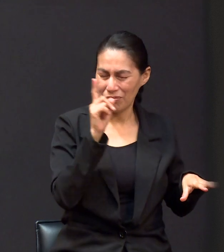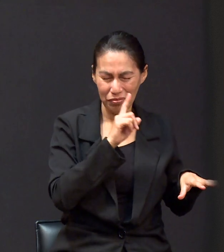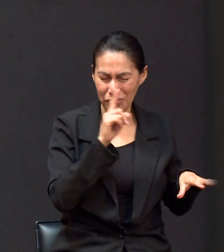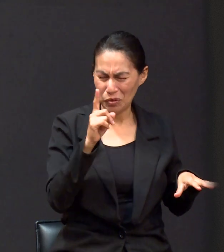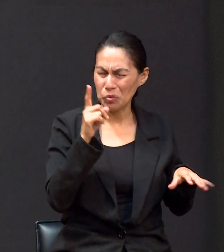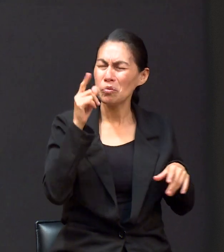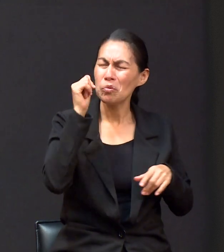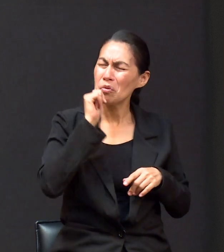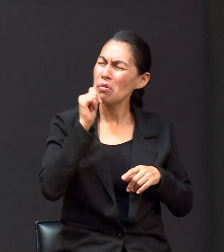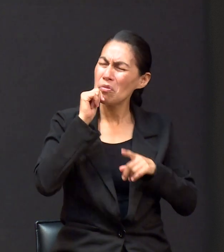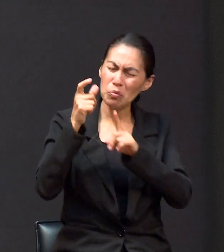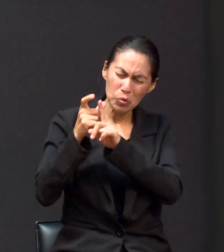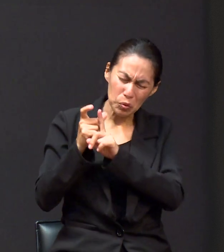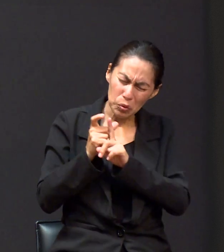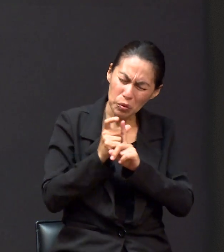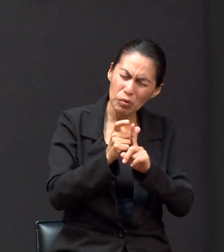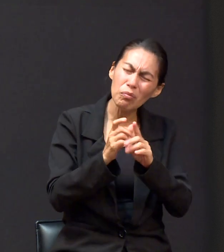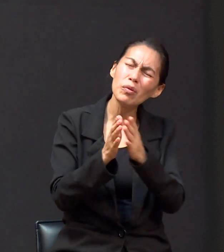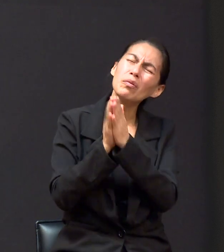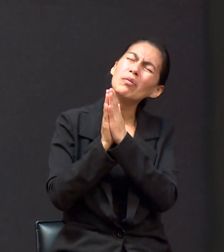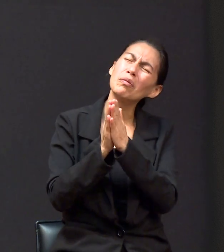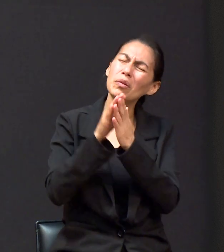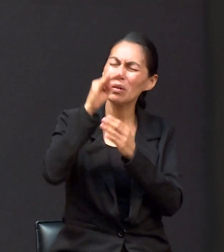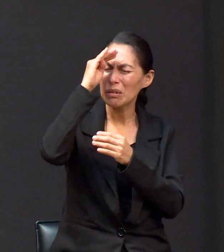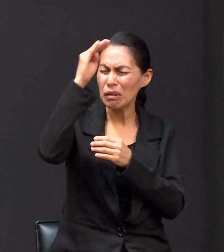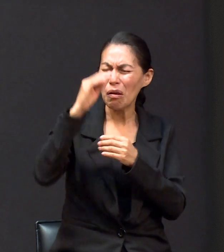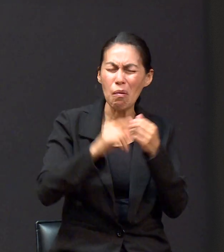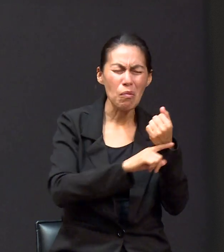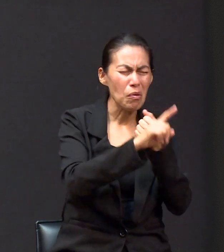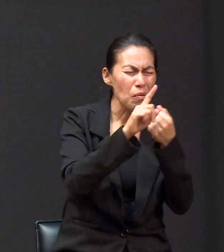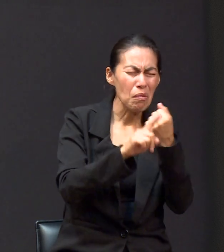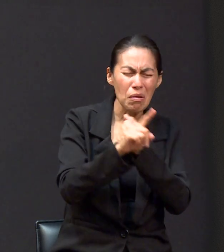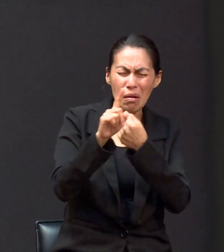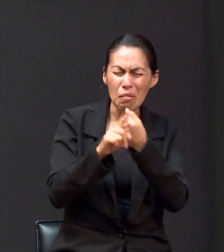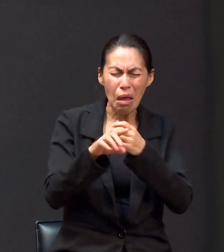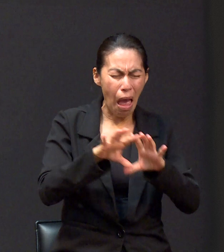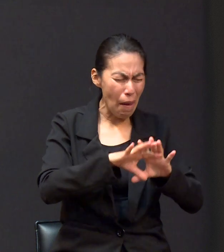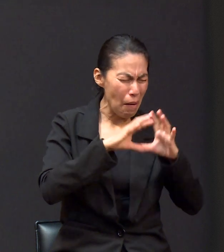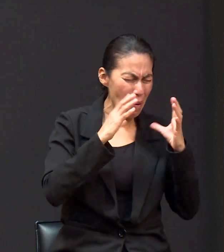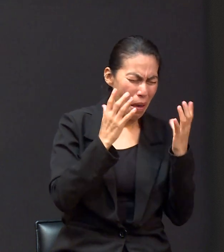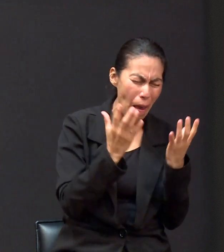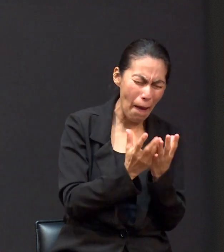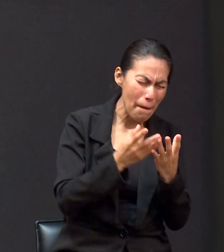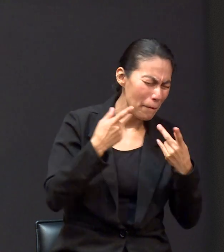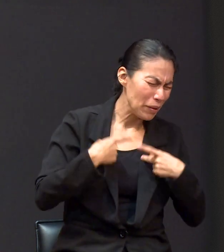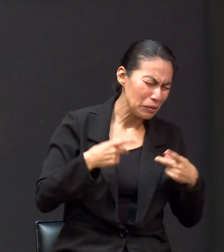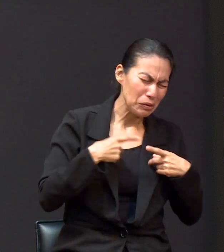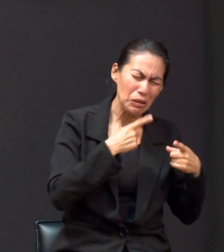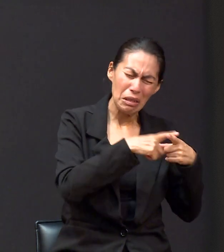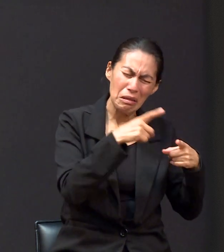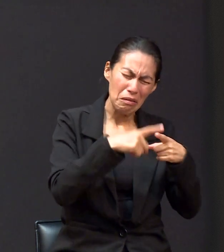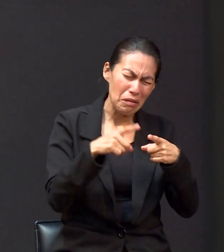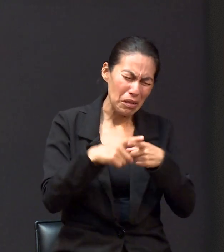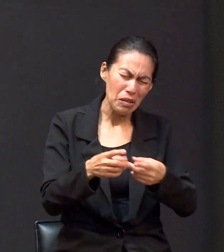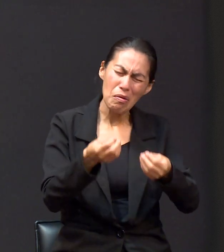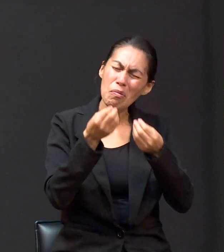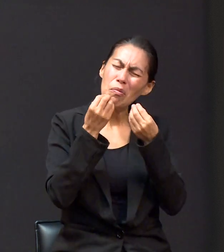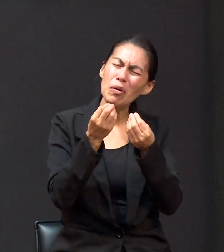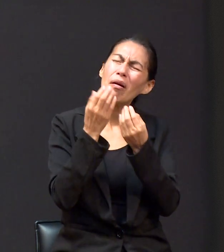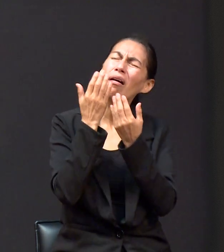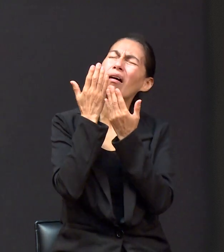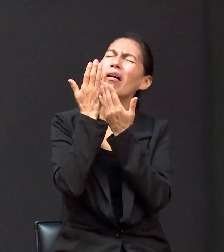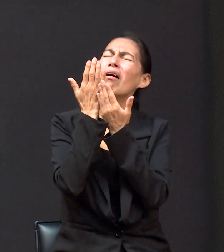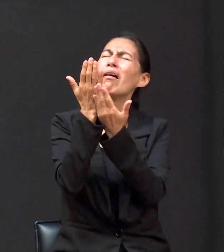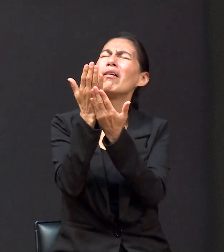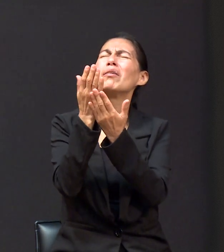abandonado. Señor, resuelve cada uno de los problemas que tenemos en todo el mundo. Somos muchísimas personas que